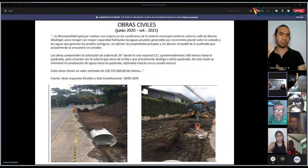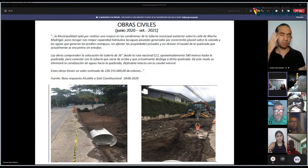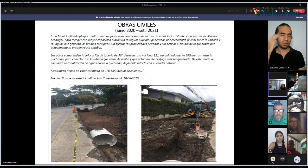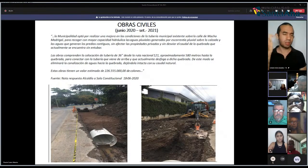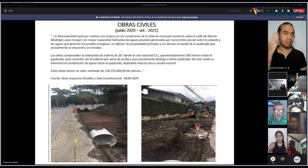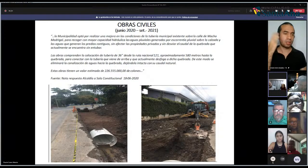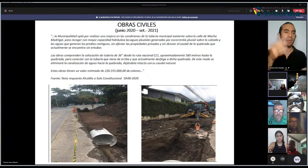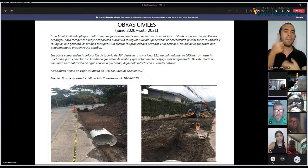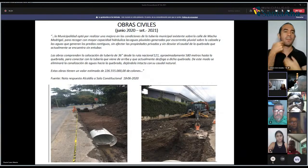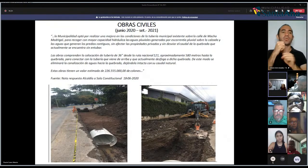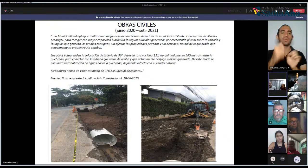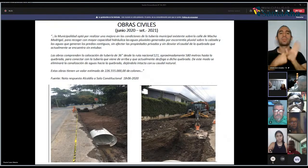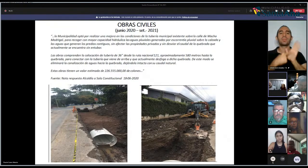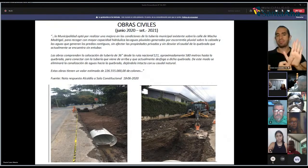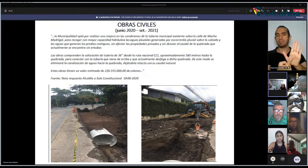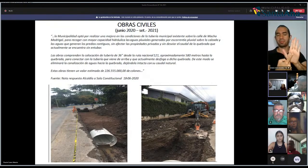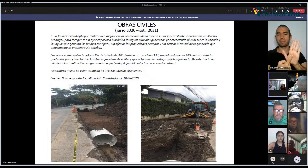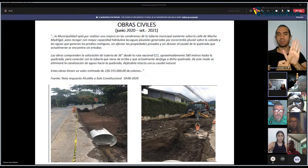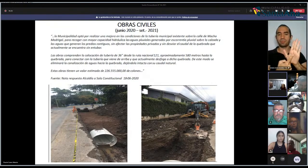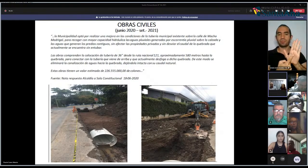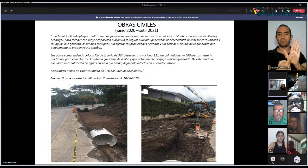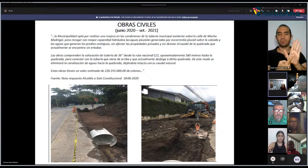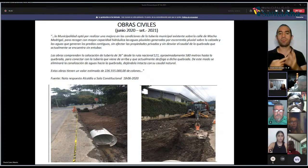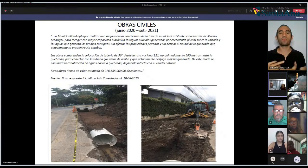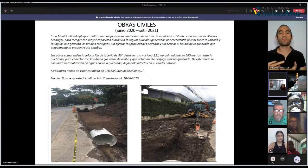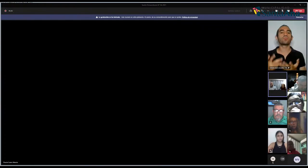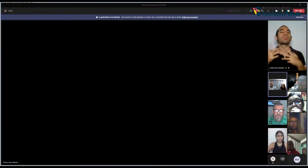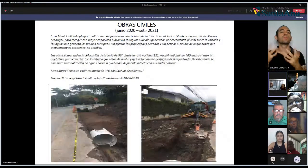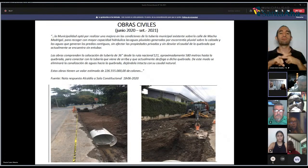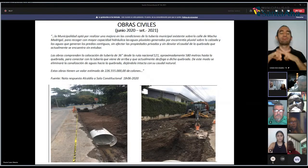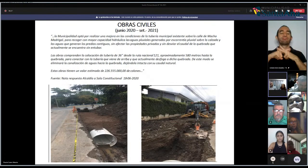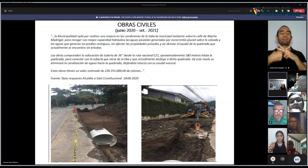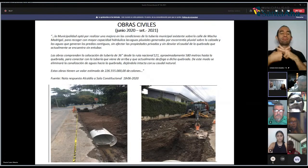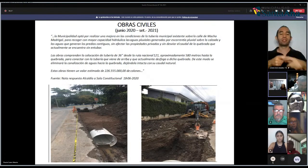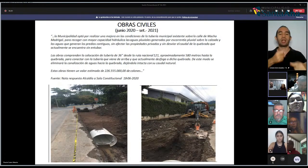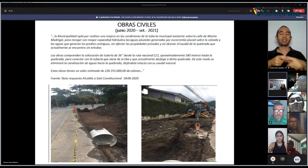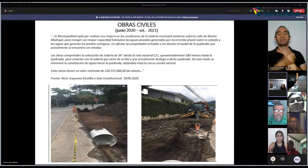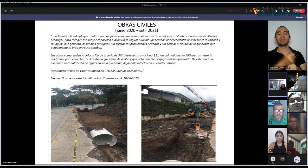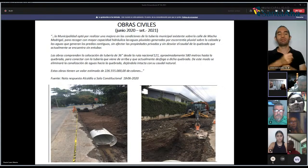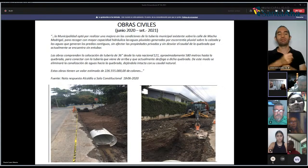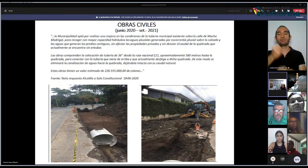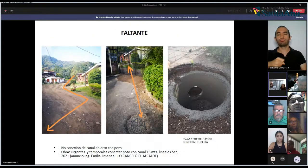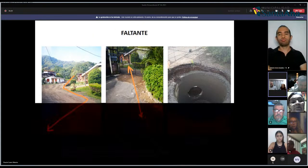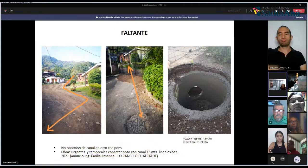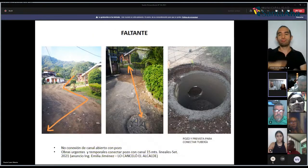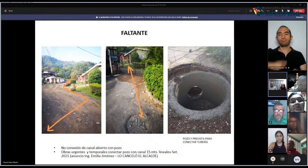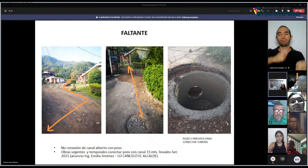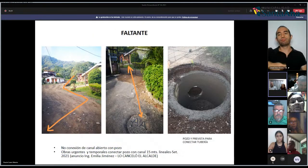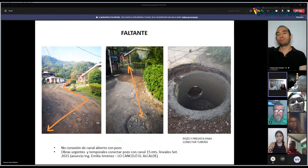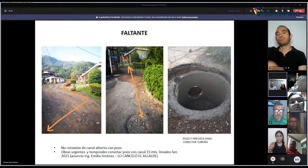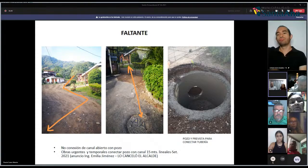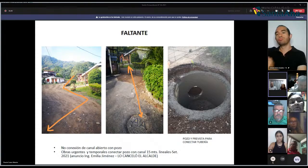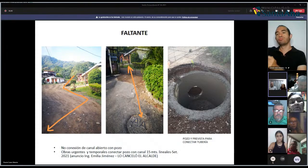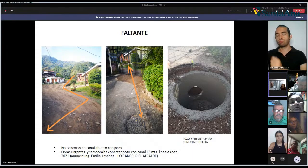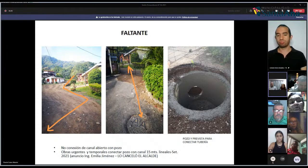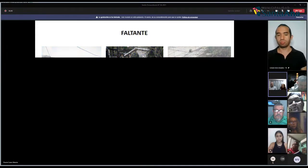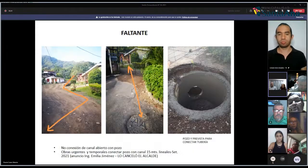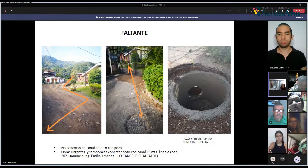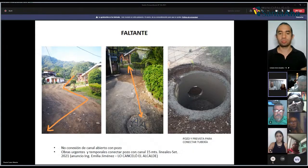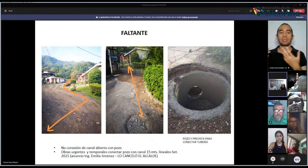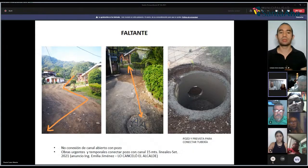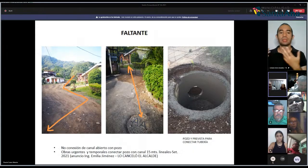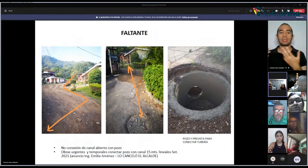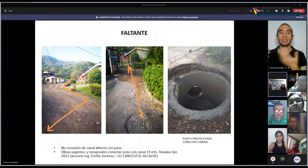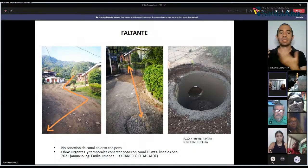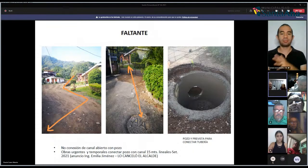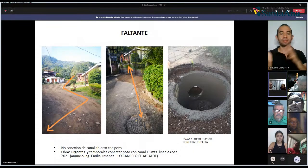que iniciaron las obras dichosamente posteriormente resulta que la gran